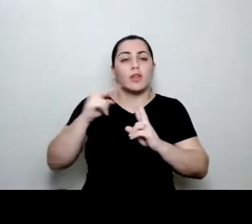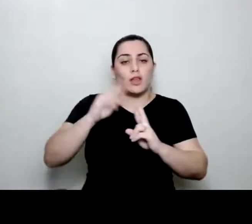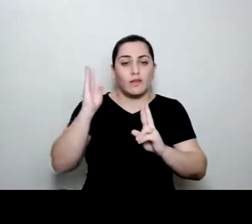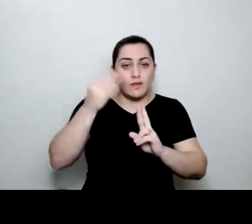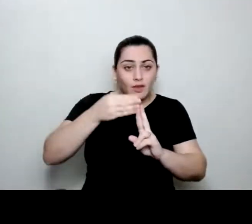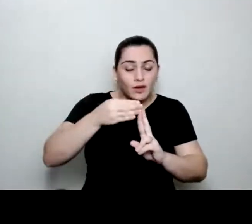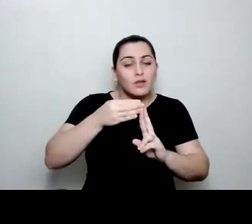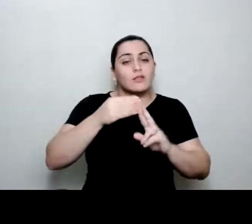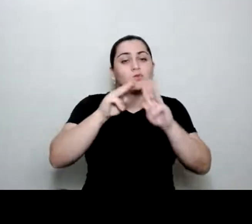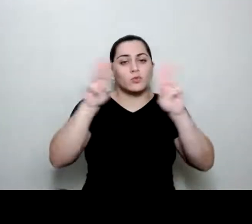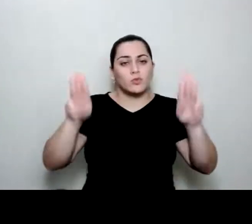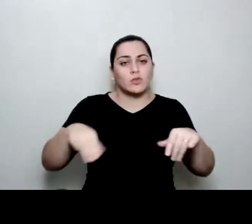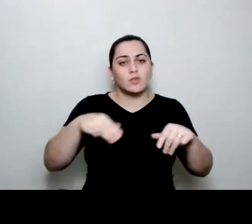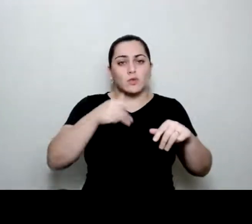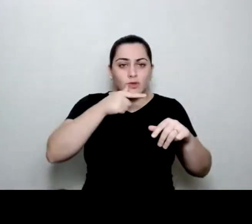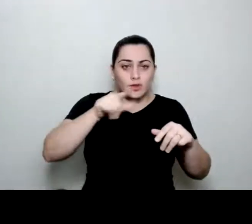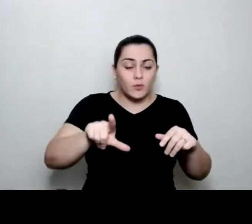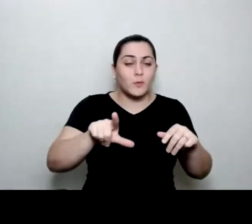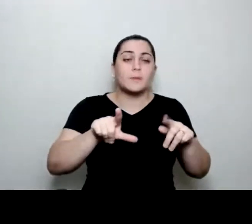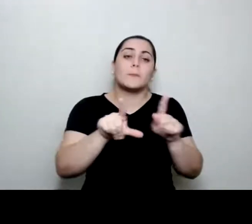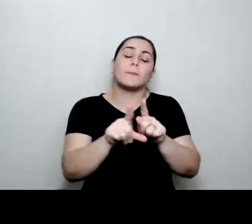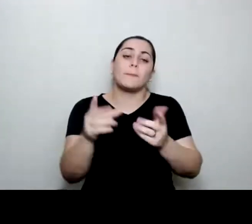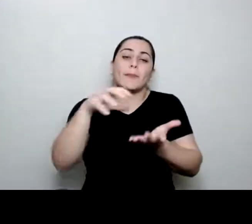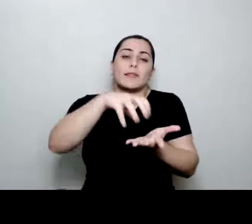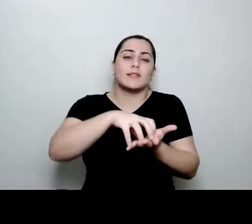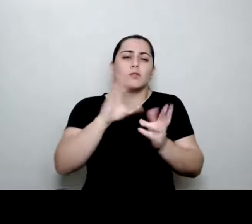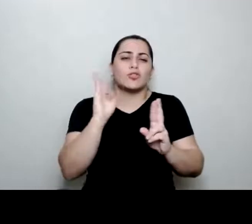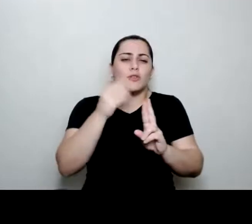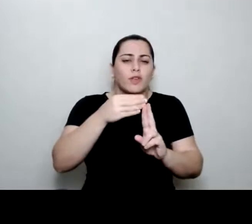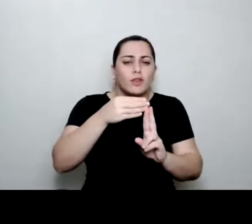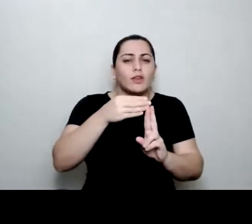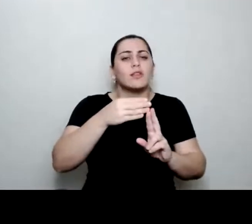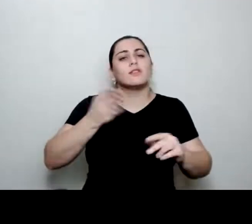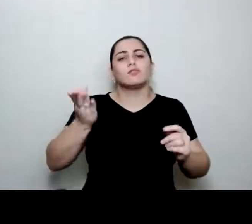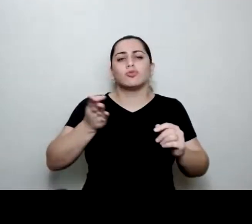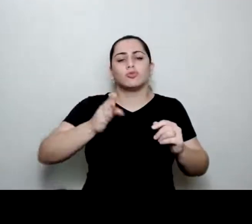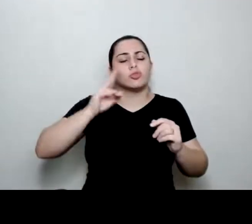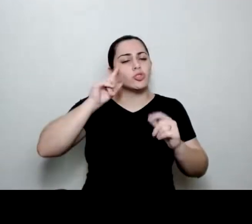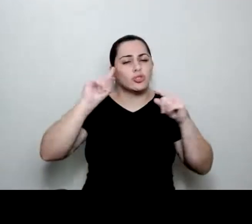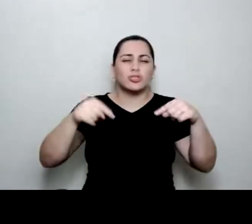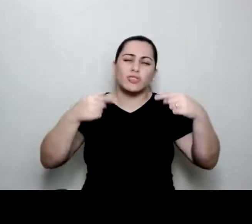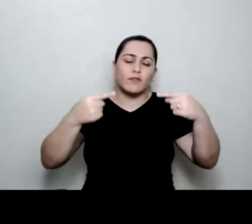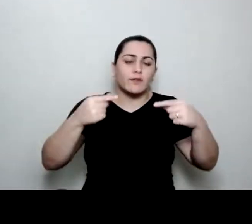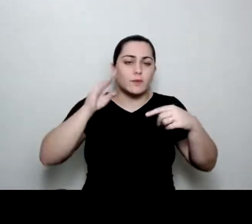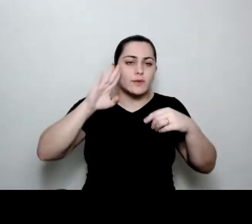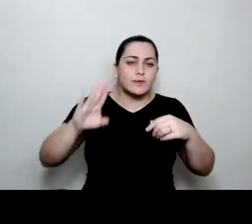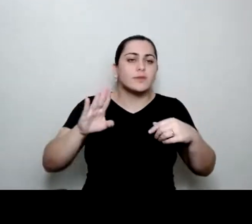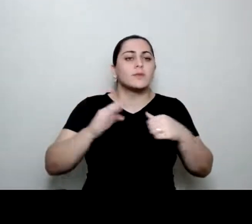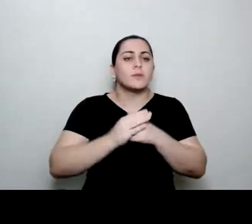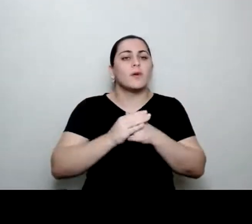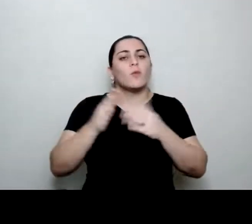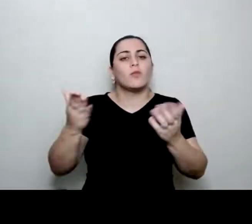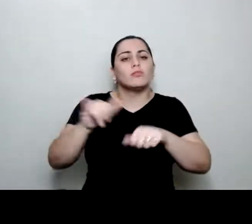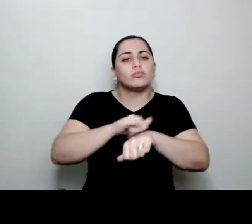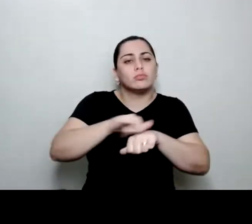Língua. E o Centro de Referência tem como um dos seus principais desafios definir as